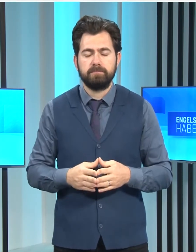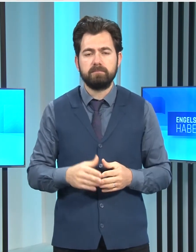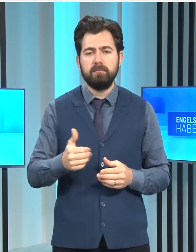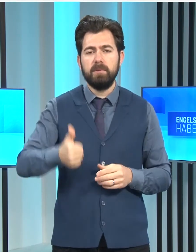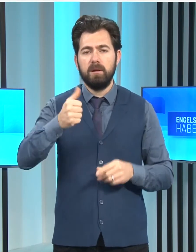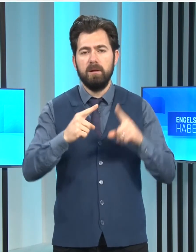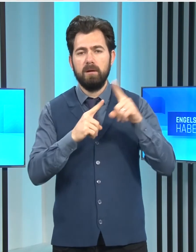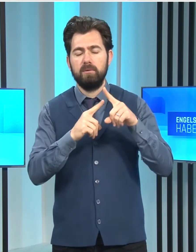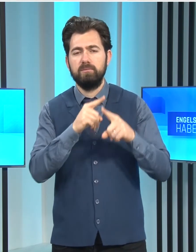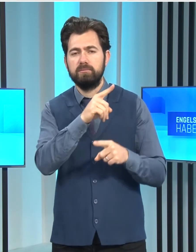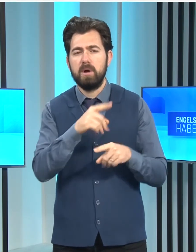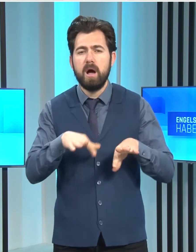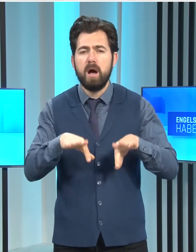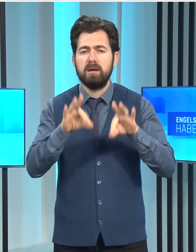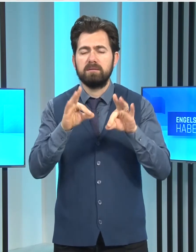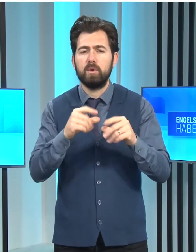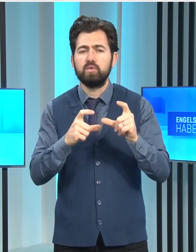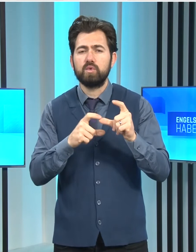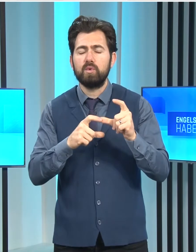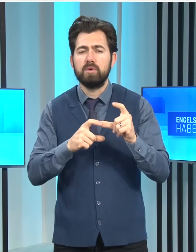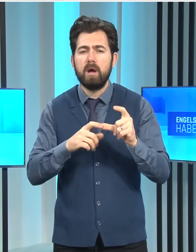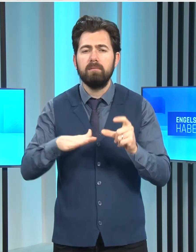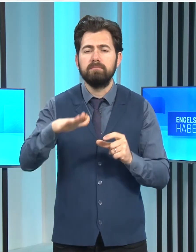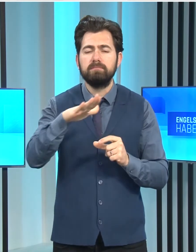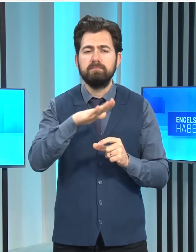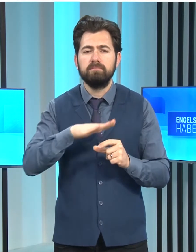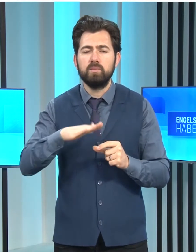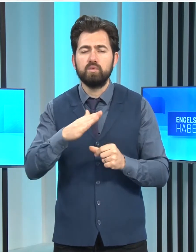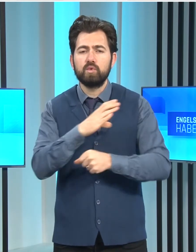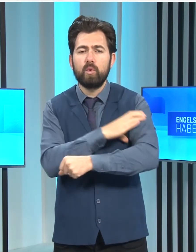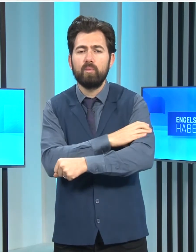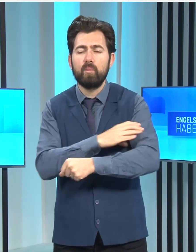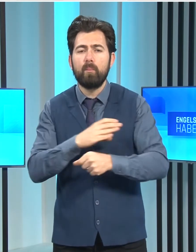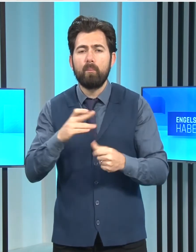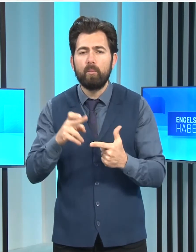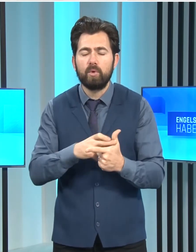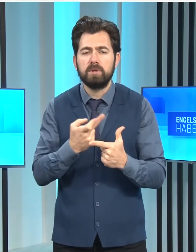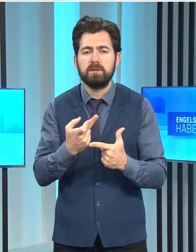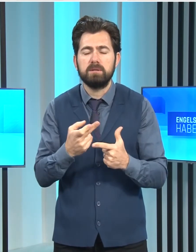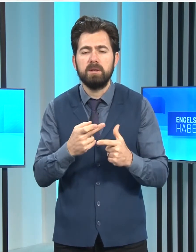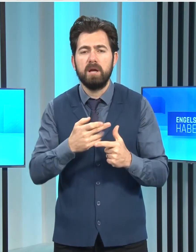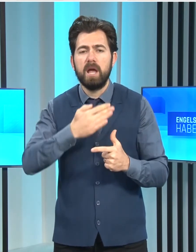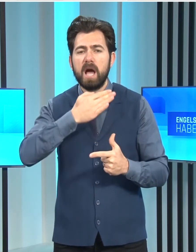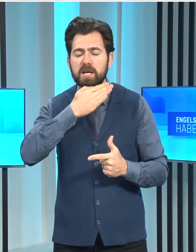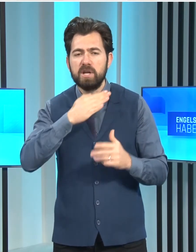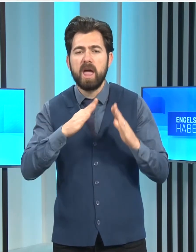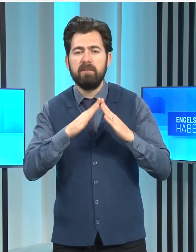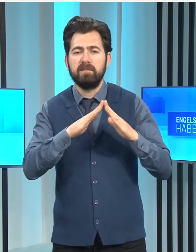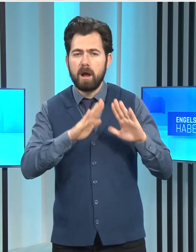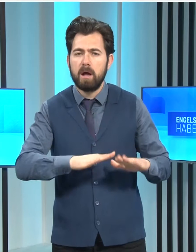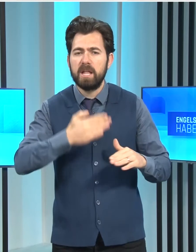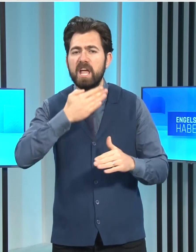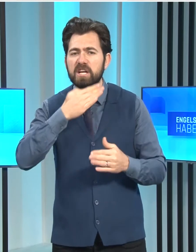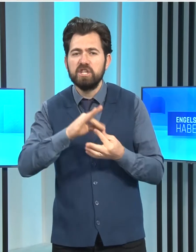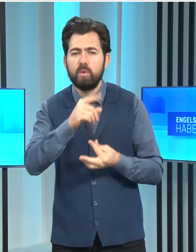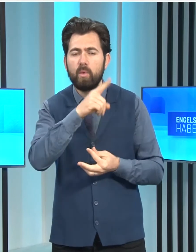Bakan Taçoğlu da hazırladıkları sosyal sorumluluk projesiyle huzur evinde kalan yaşlılara gösterilen